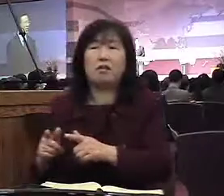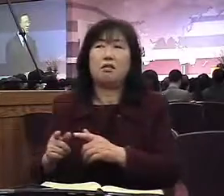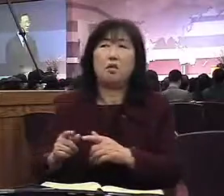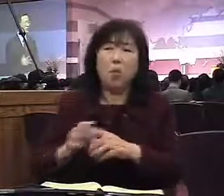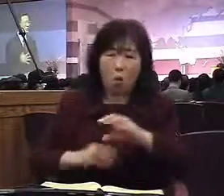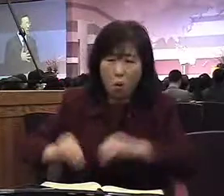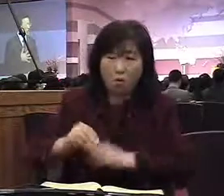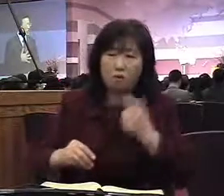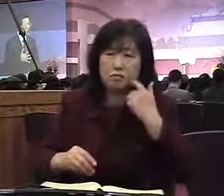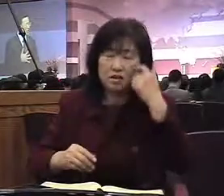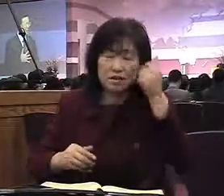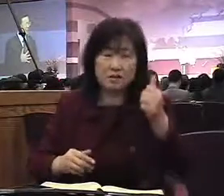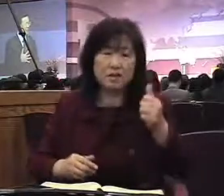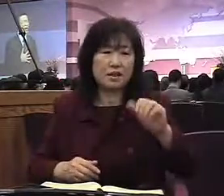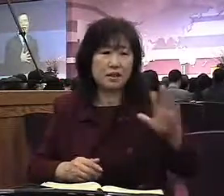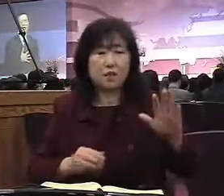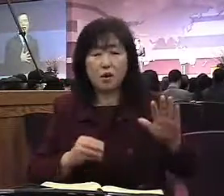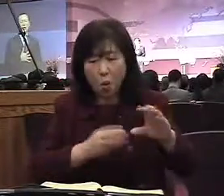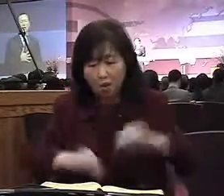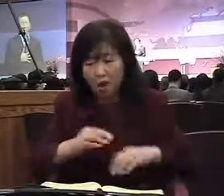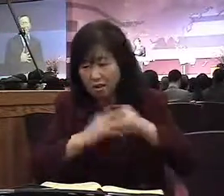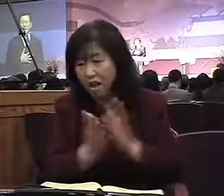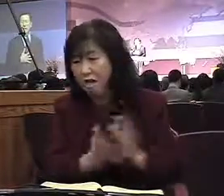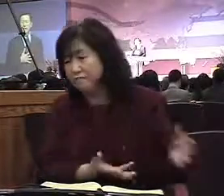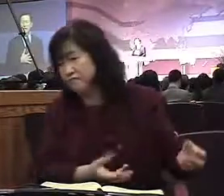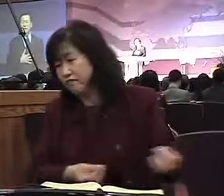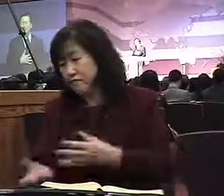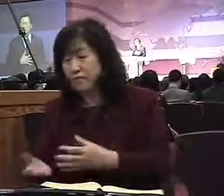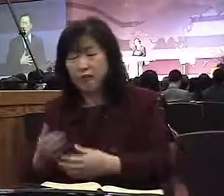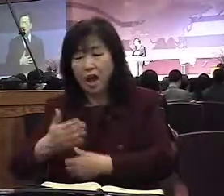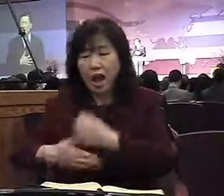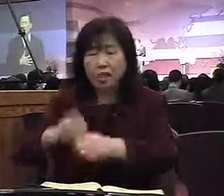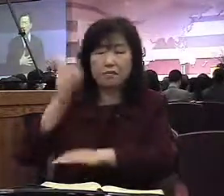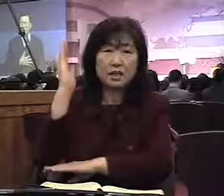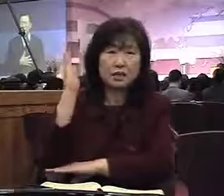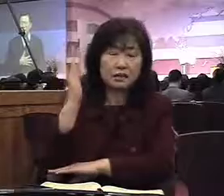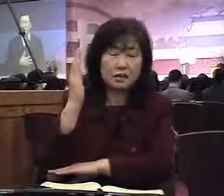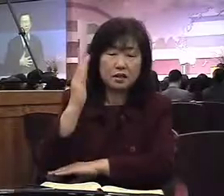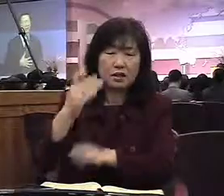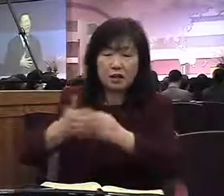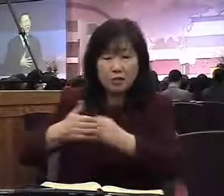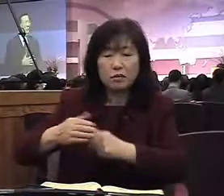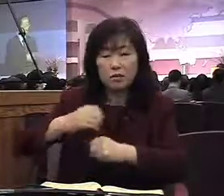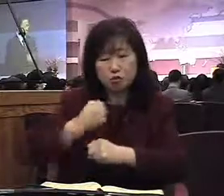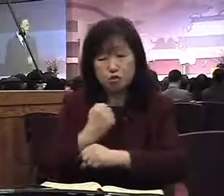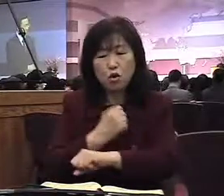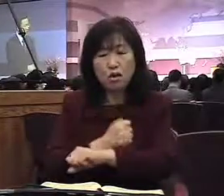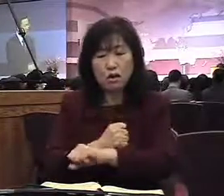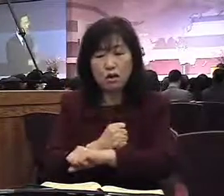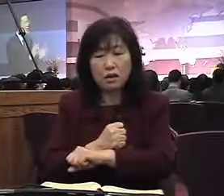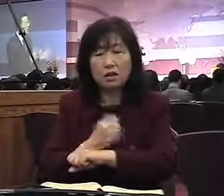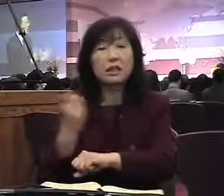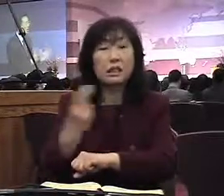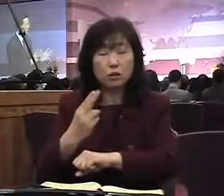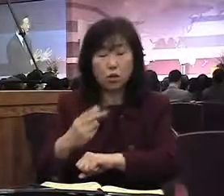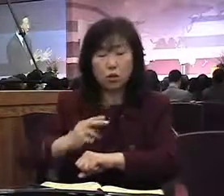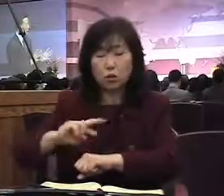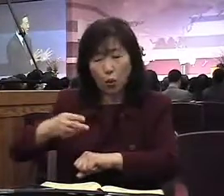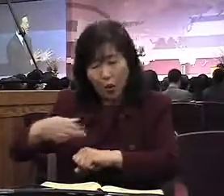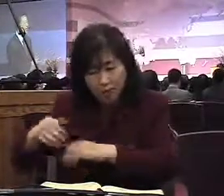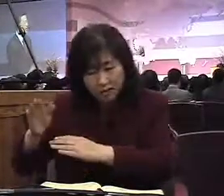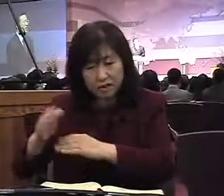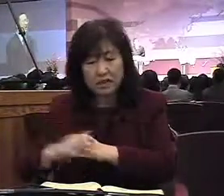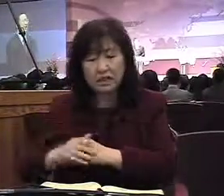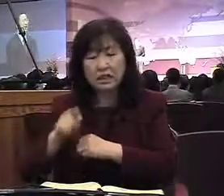그러니까 속에서 얼마나 힘들었겠어요. 그러나 하나님 말씀이니까 순종하라. 그리고 돌아갔습니다. 그때가